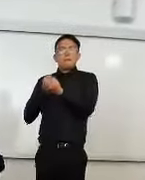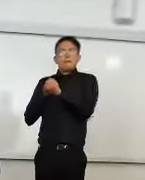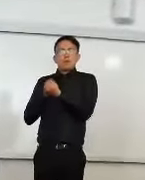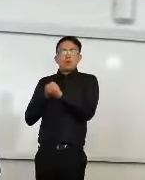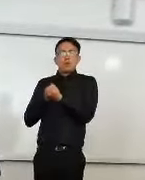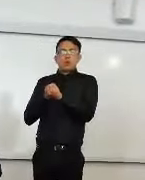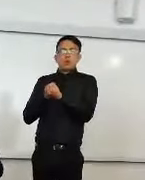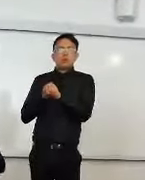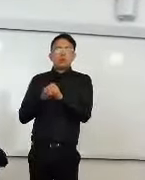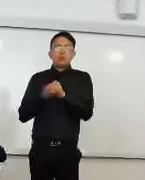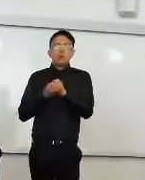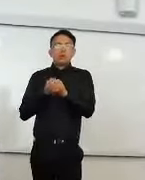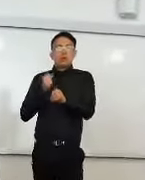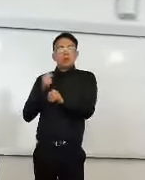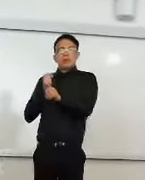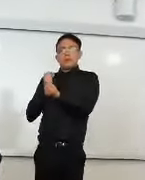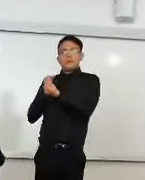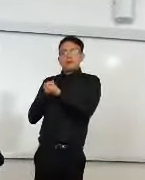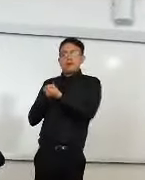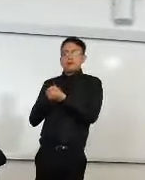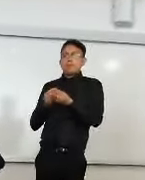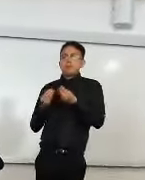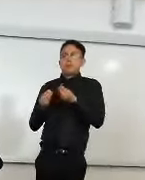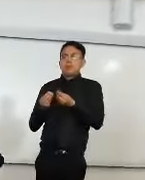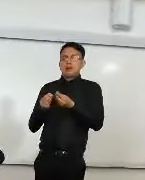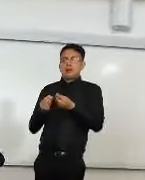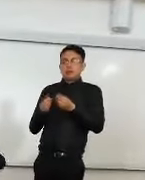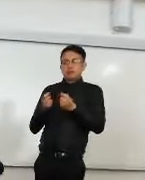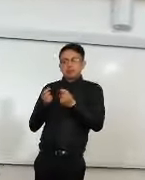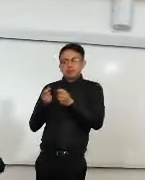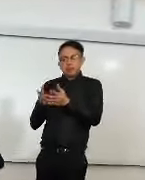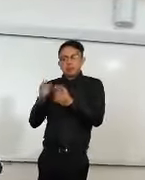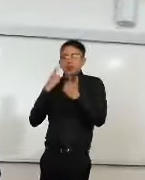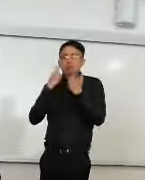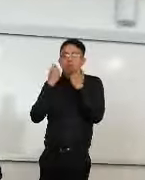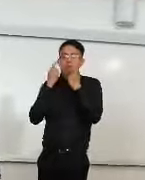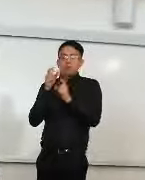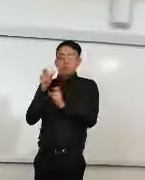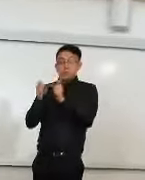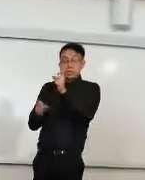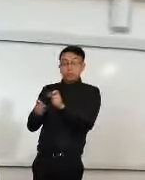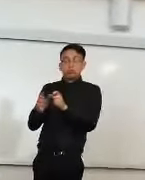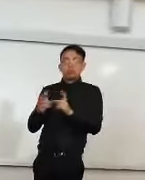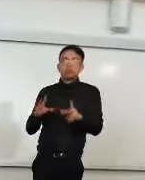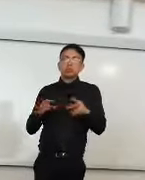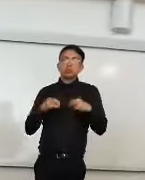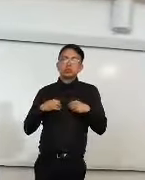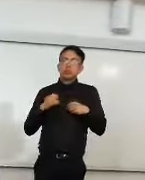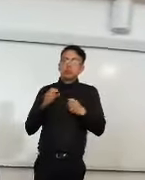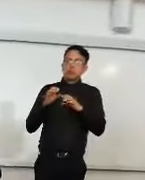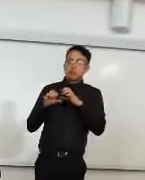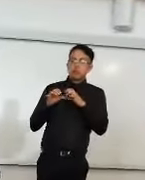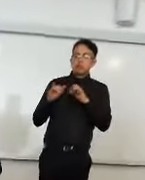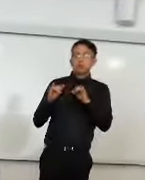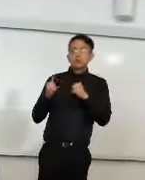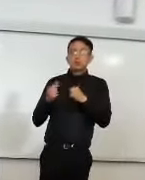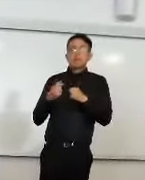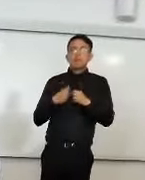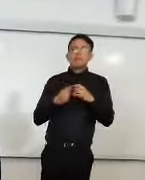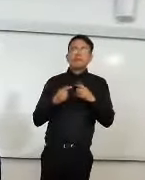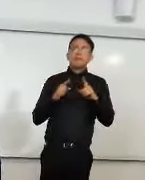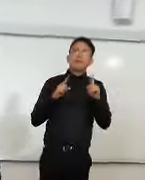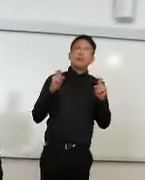digamos, que pueden ser utilizados para facilitar o para que podamos entender que dice la persona, ¿cierto?, cómo se puede comunicar frente a una